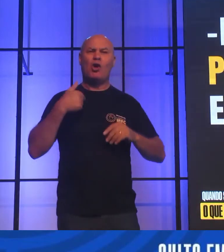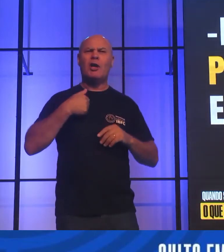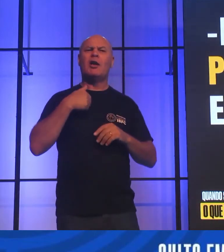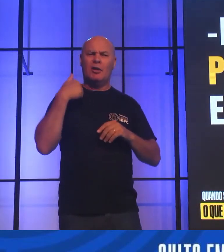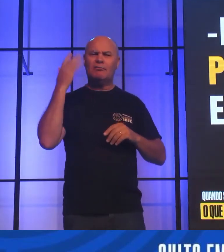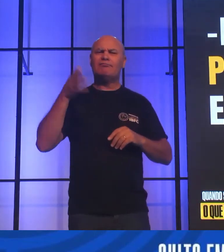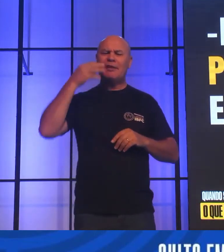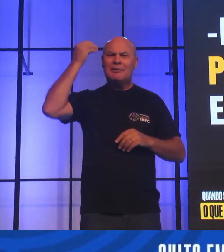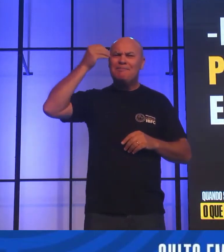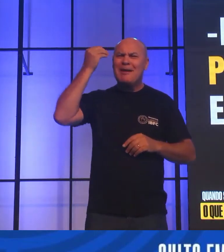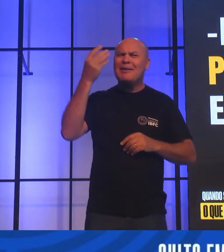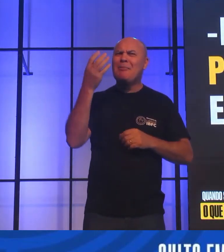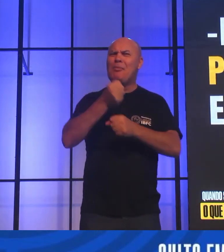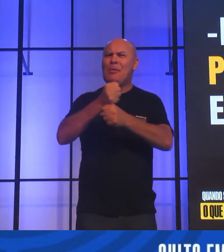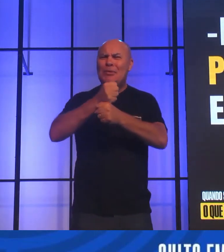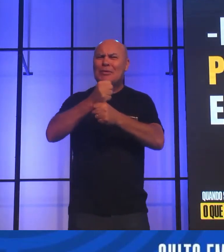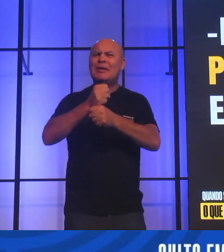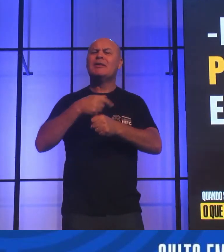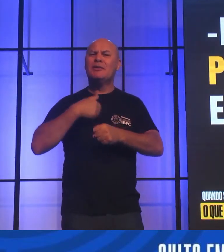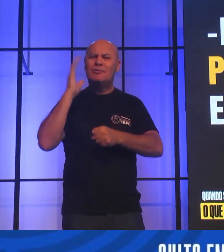pessoas,